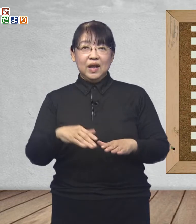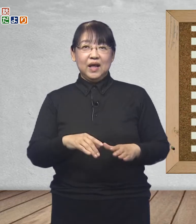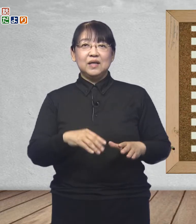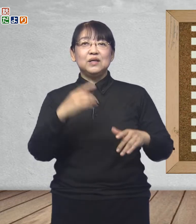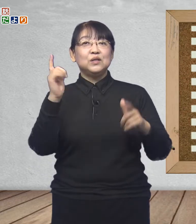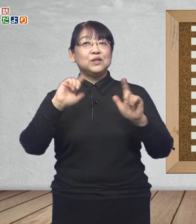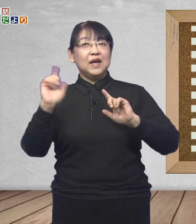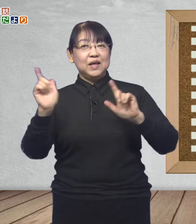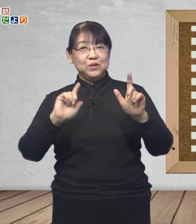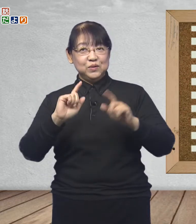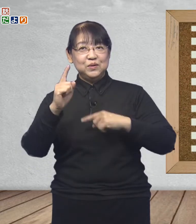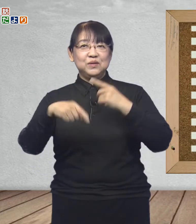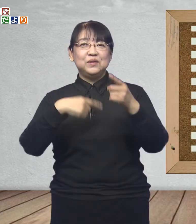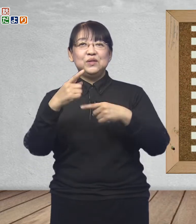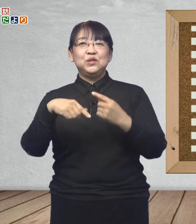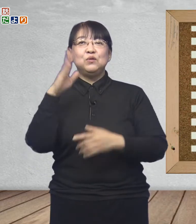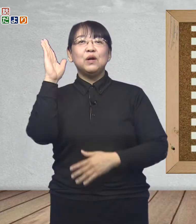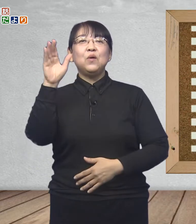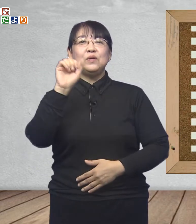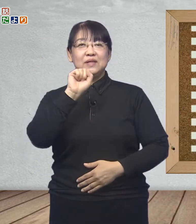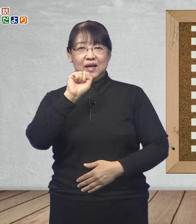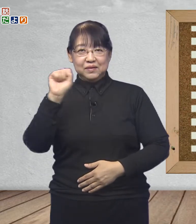から使える手話講座、